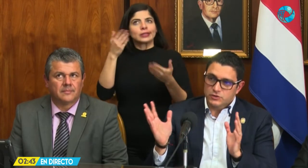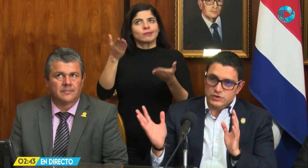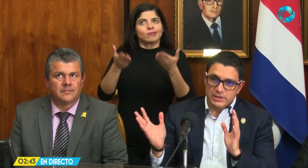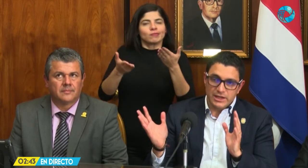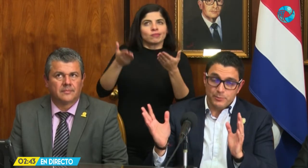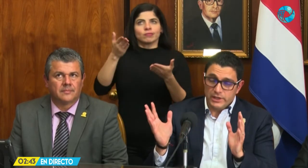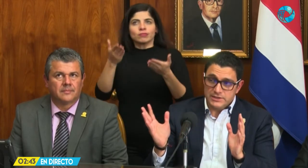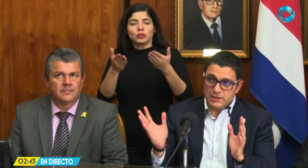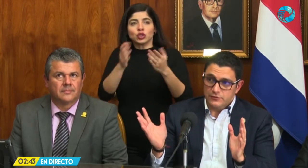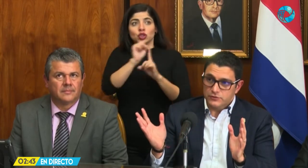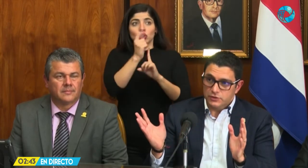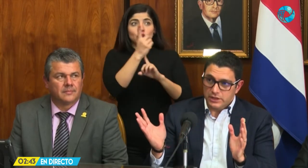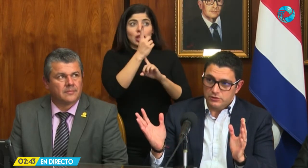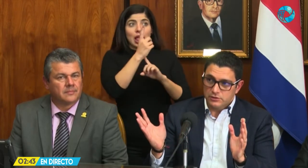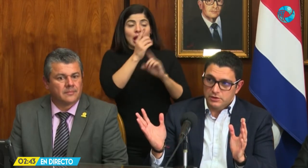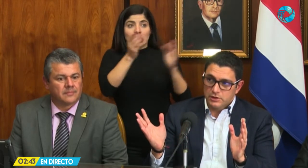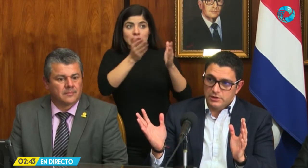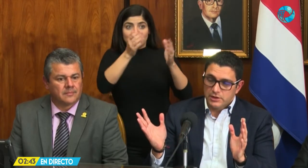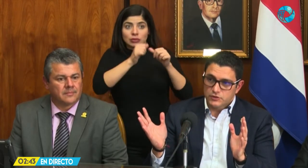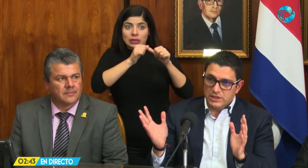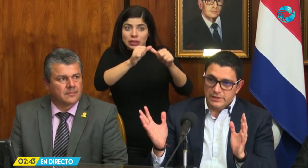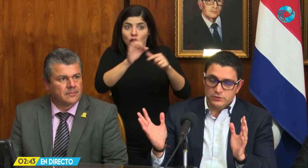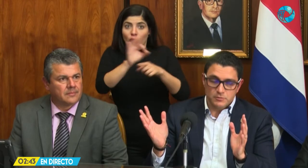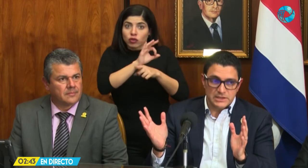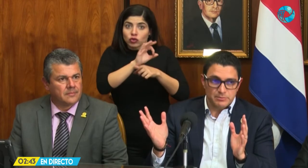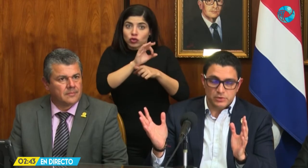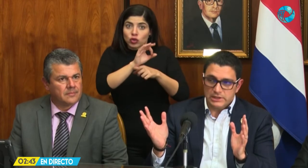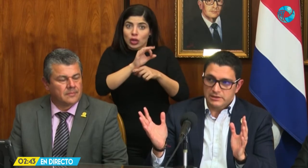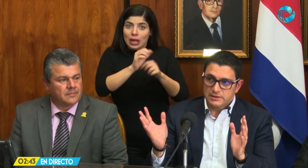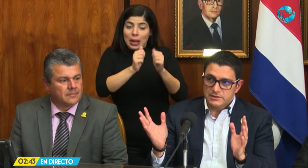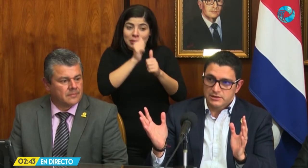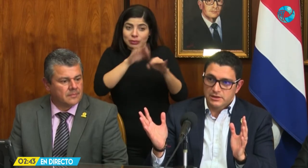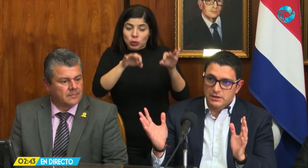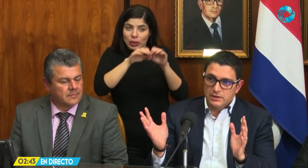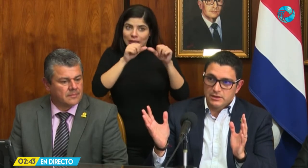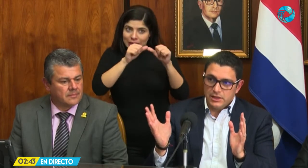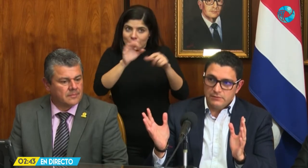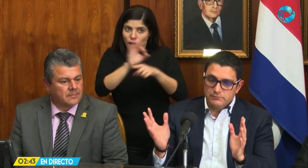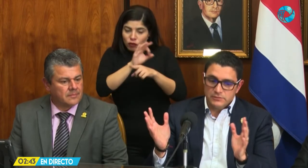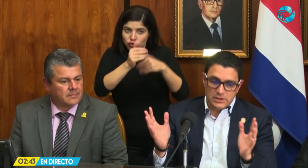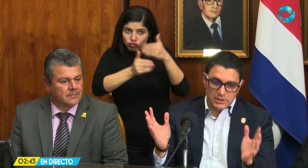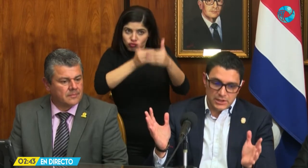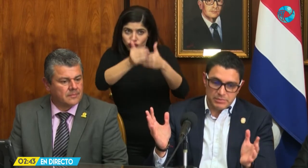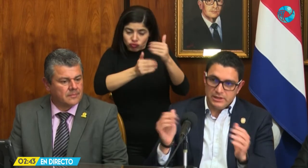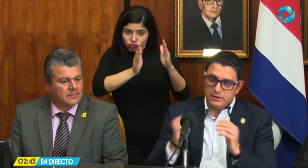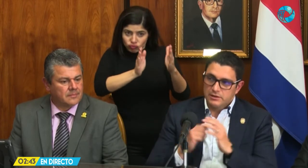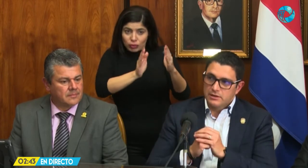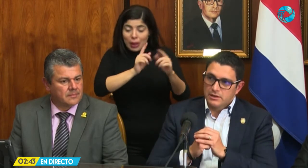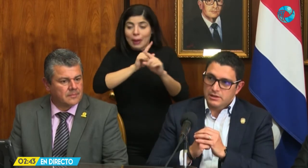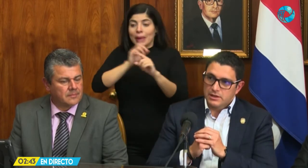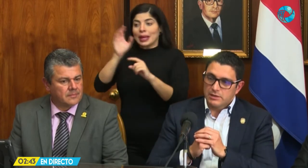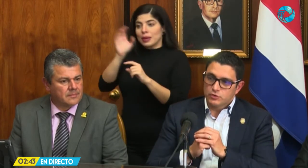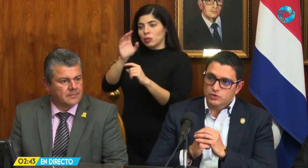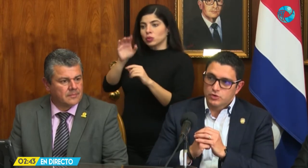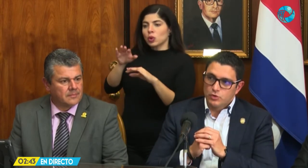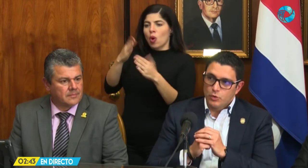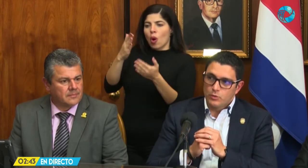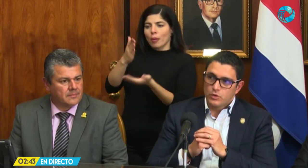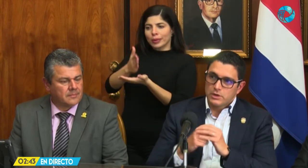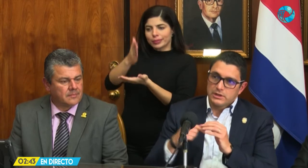la sociedad pueda seguir funcionando en sus elementos más importantes y impedir que